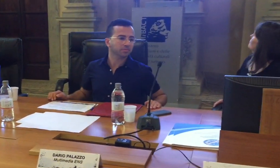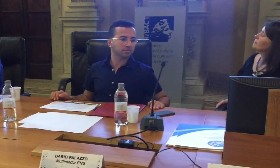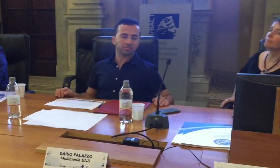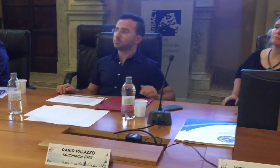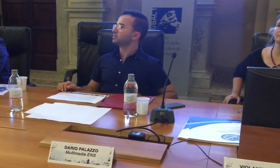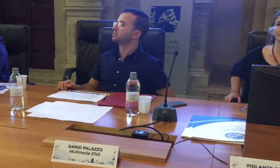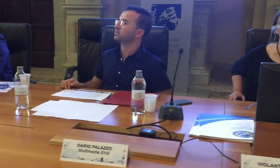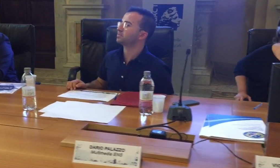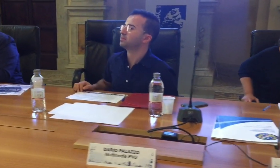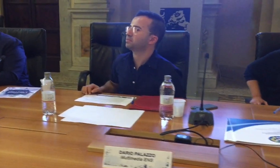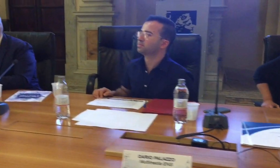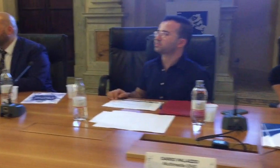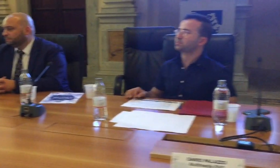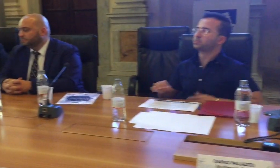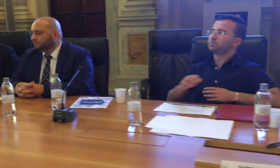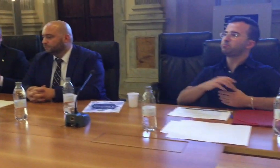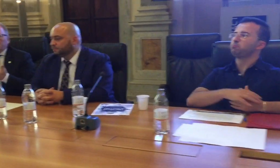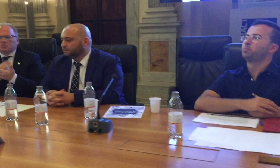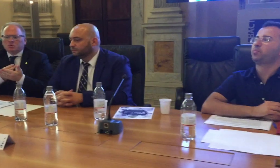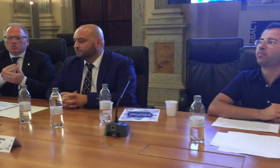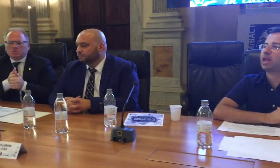La prima domanda? No.